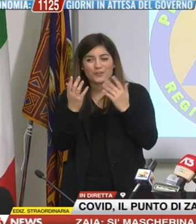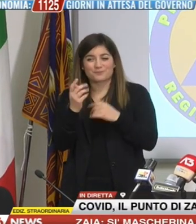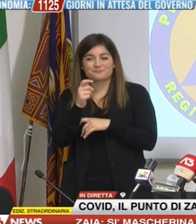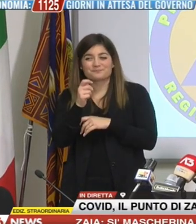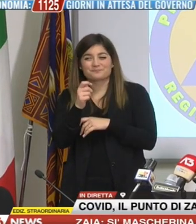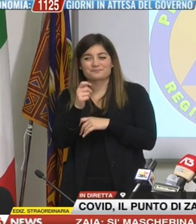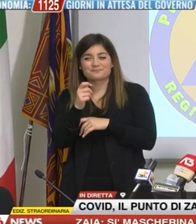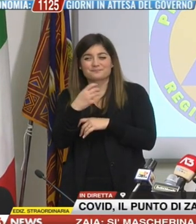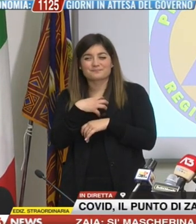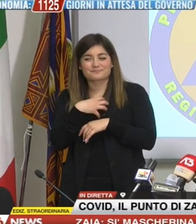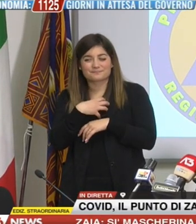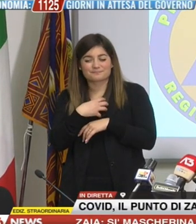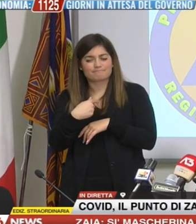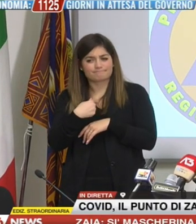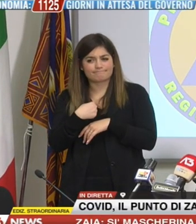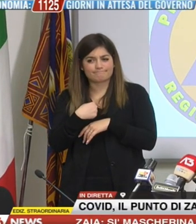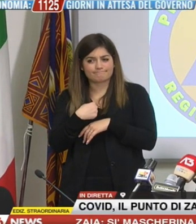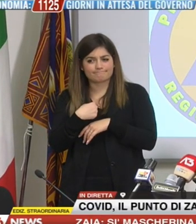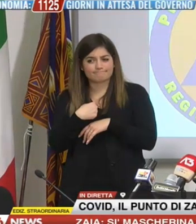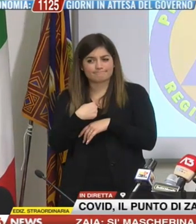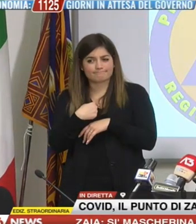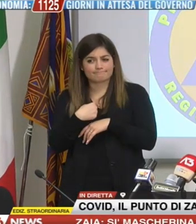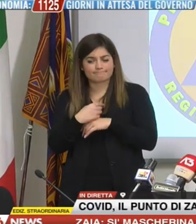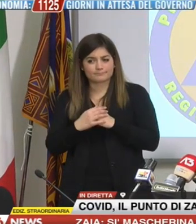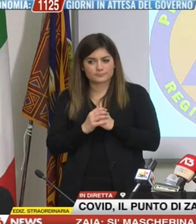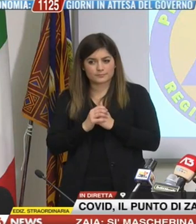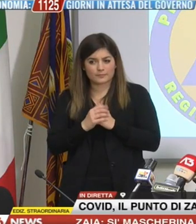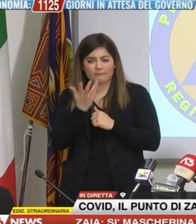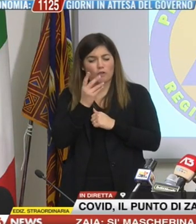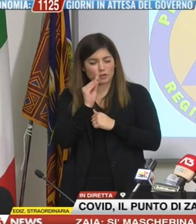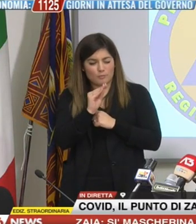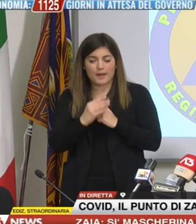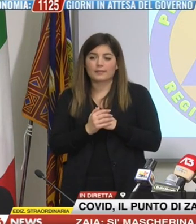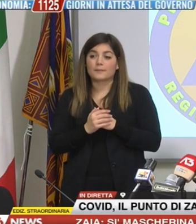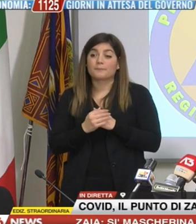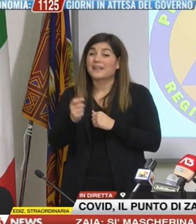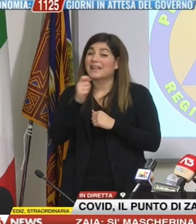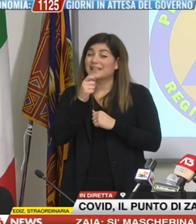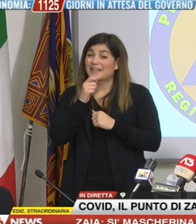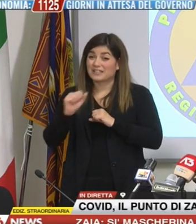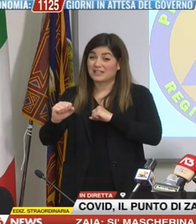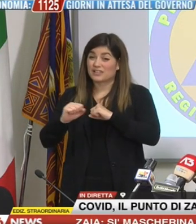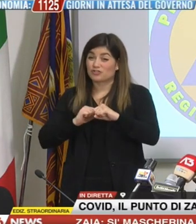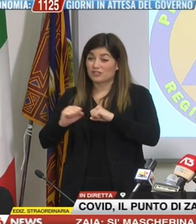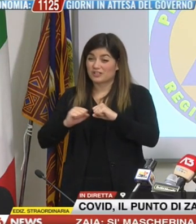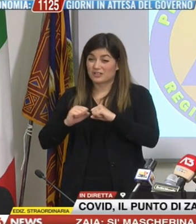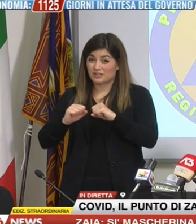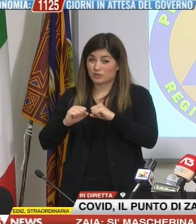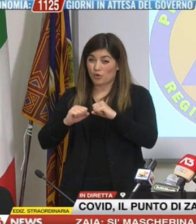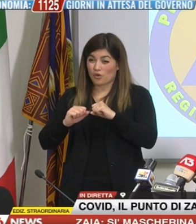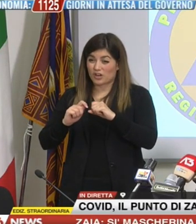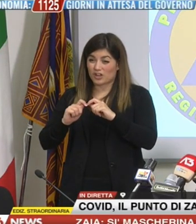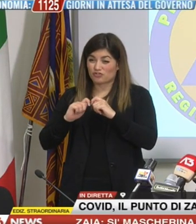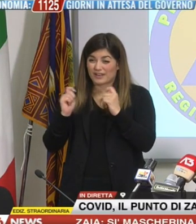precisazione per una richiesta che è un'intervista fatta con il direttore generale del Ben legato ai Covid Hotel.